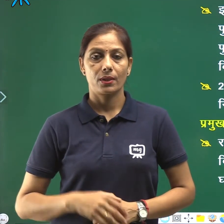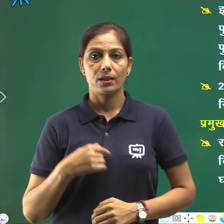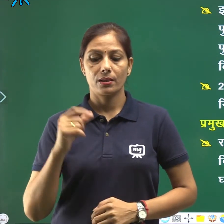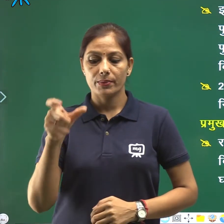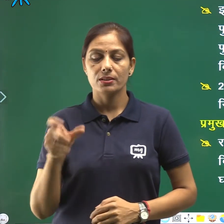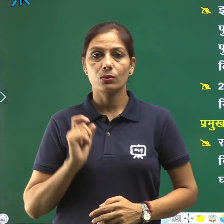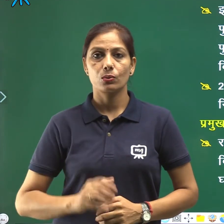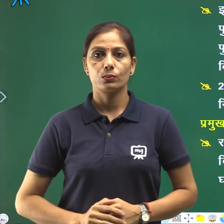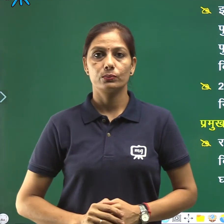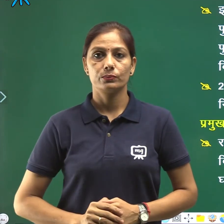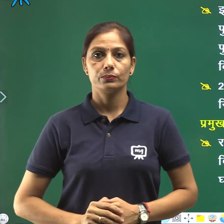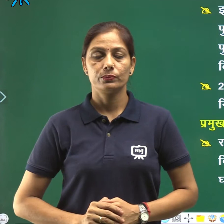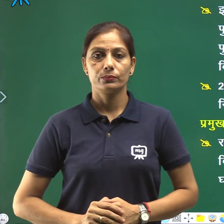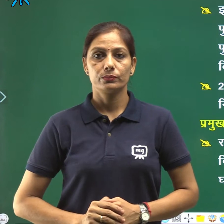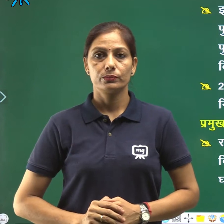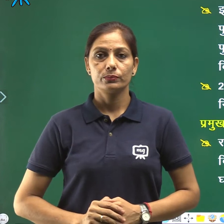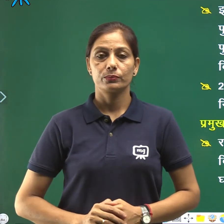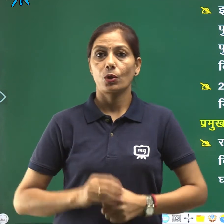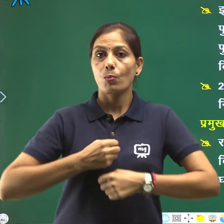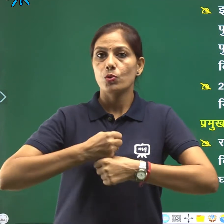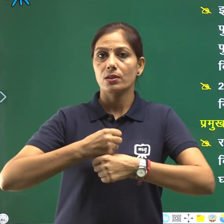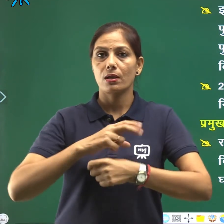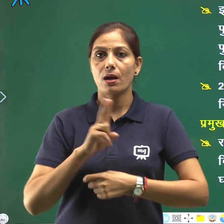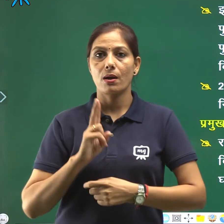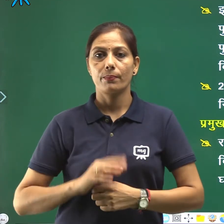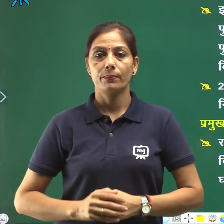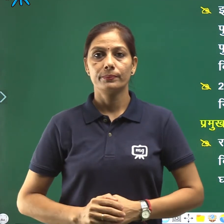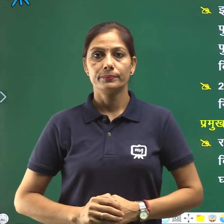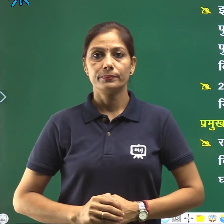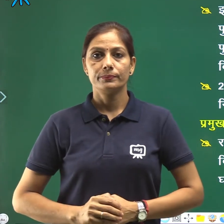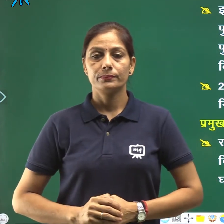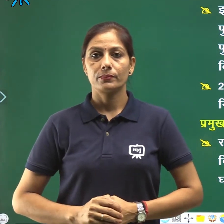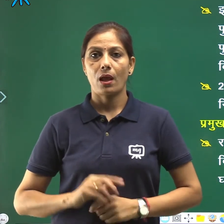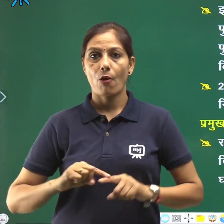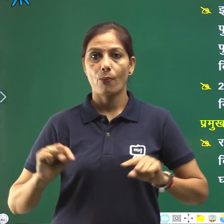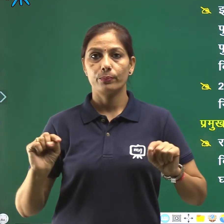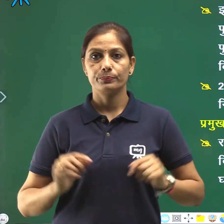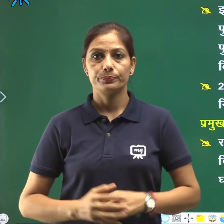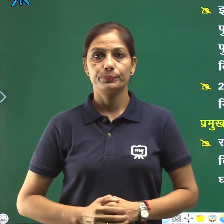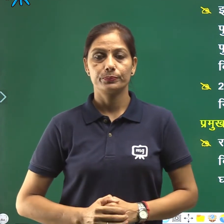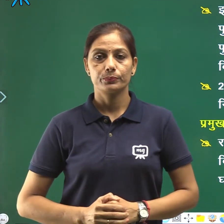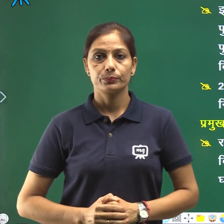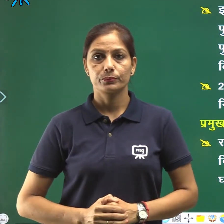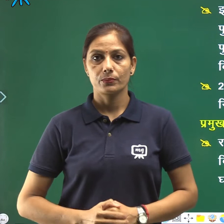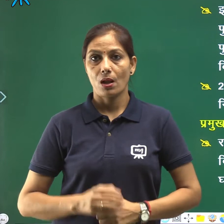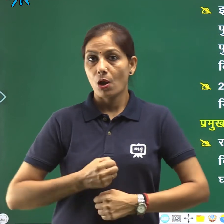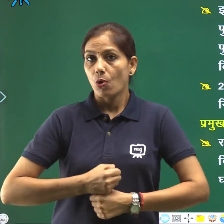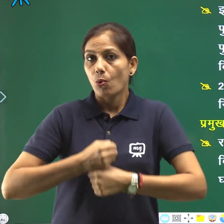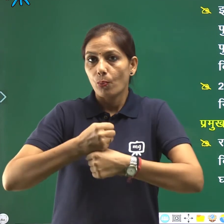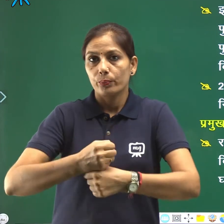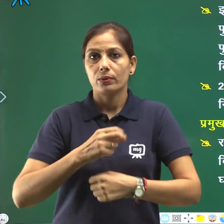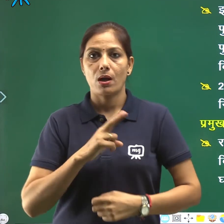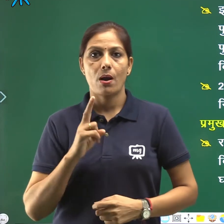इन्हें साहित्य अकादमी पुरस्कार एवं पद्म भूषण पुरस्कार से